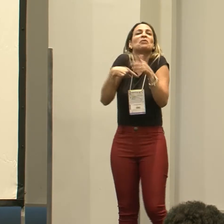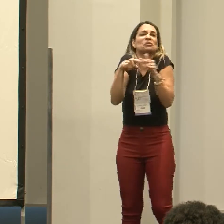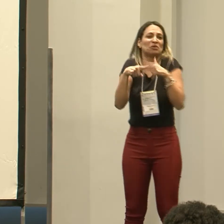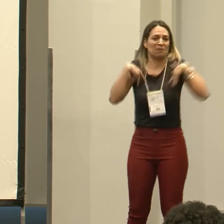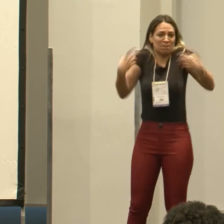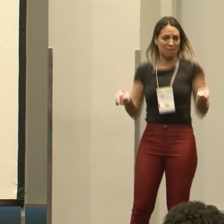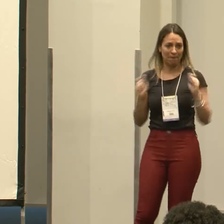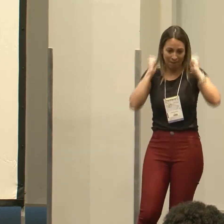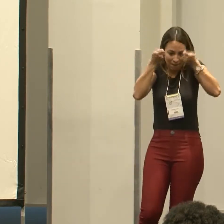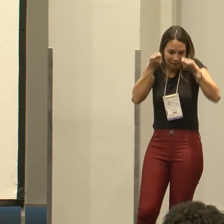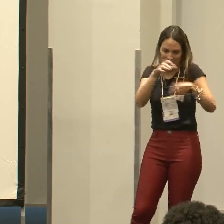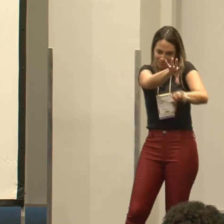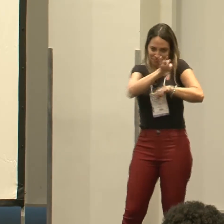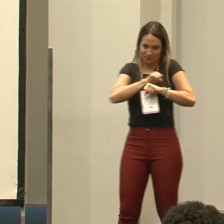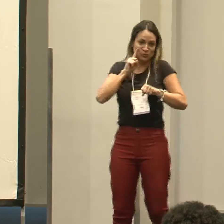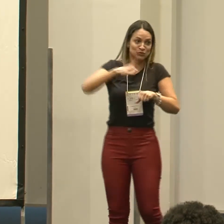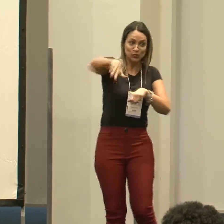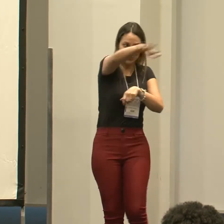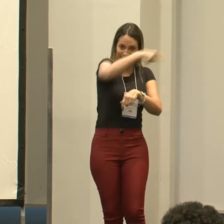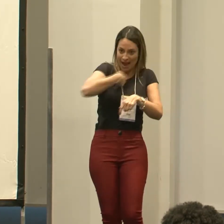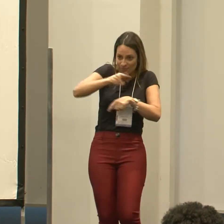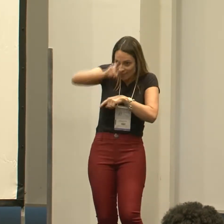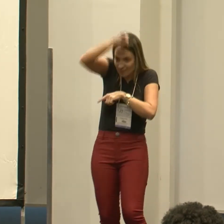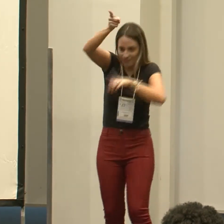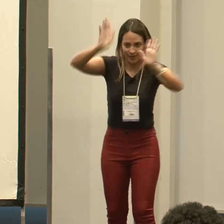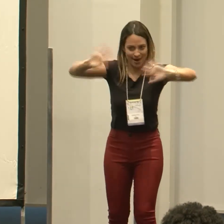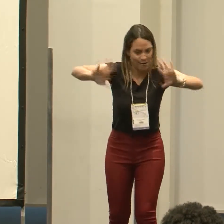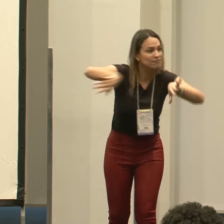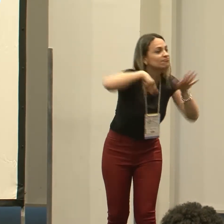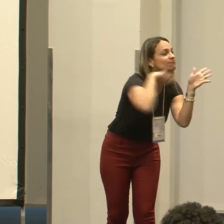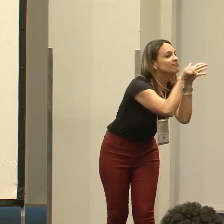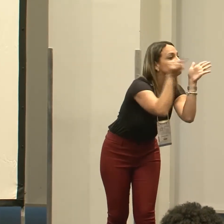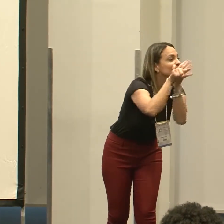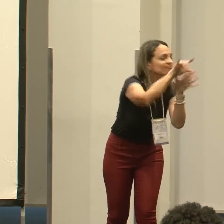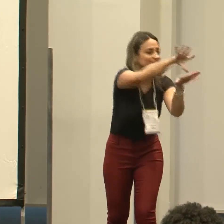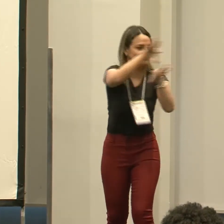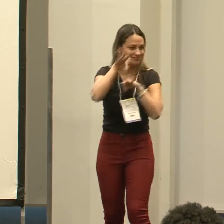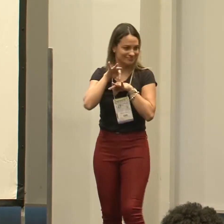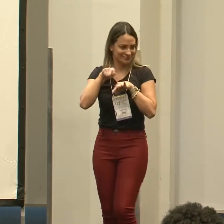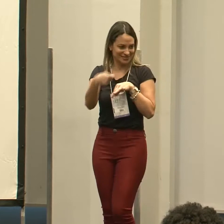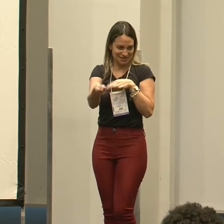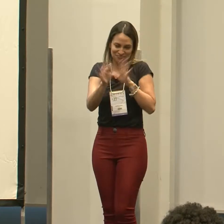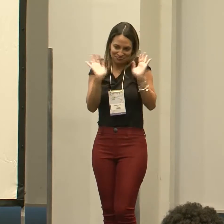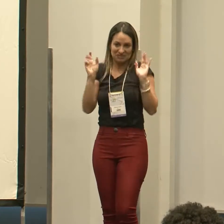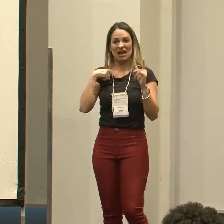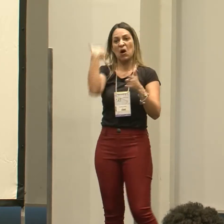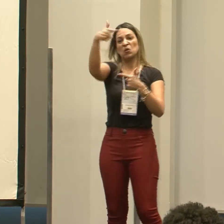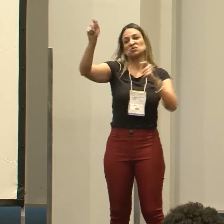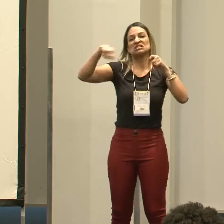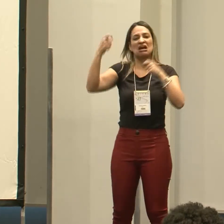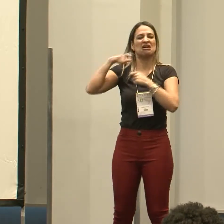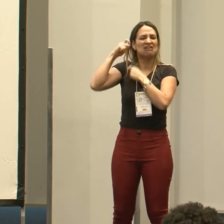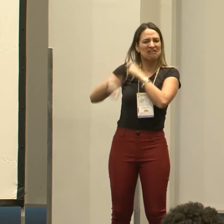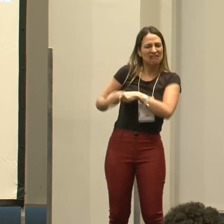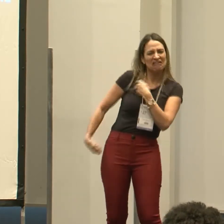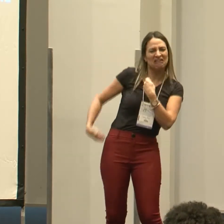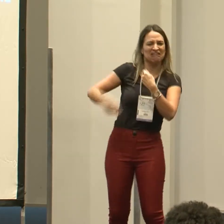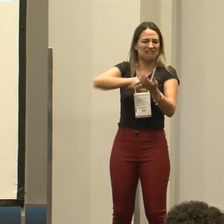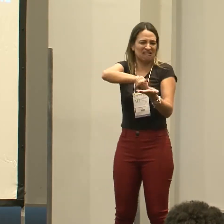Pedro Ponce de León, e eu não sei por que esse sinal, não foi eu que inventei, mas eu estou transmitindo a